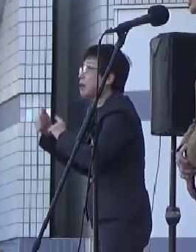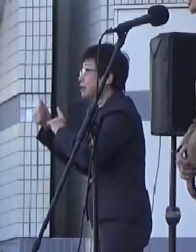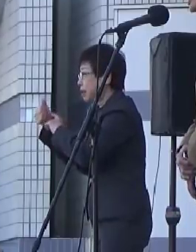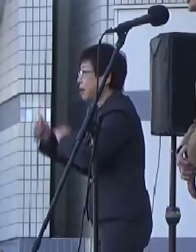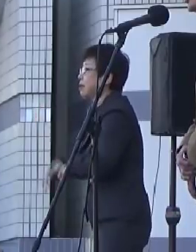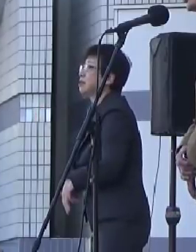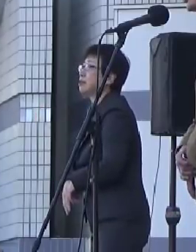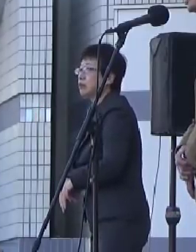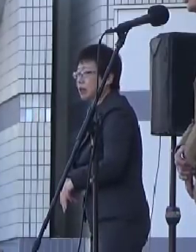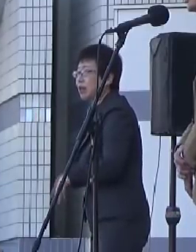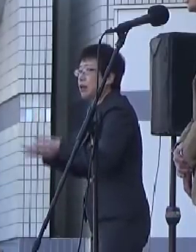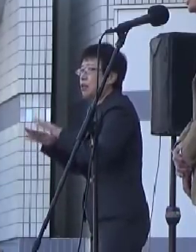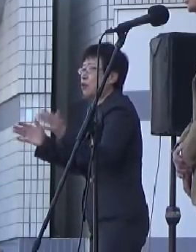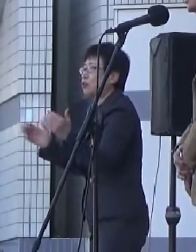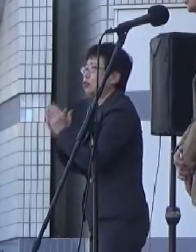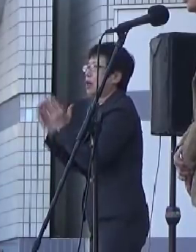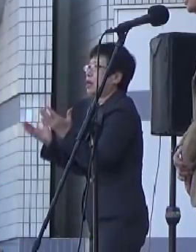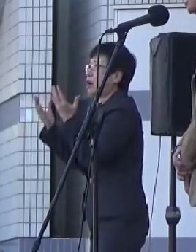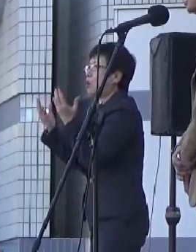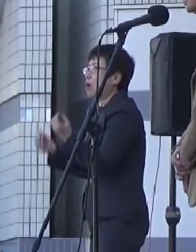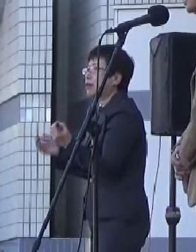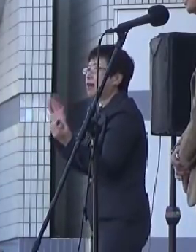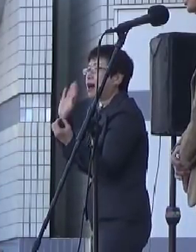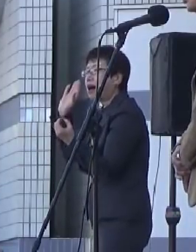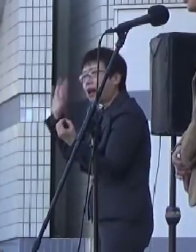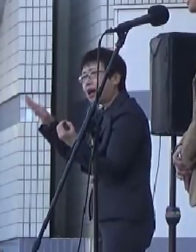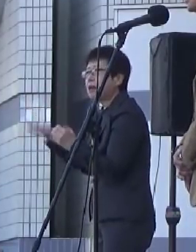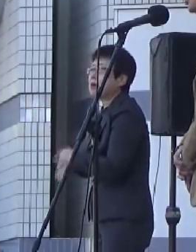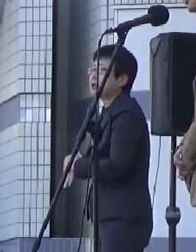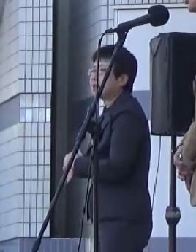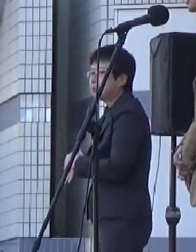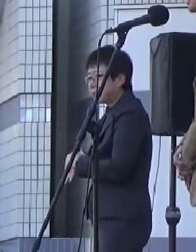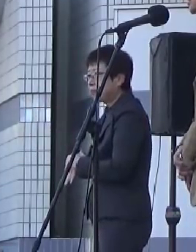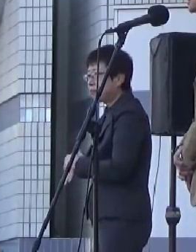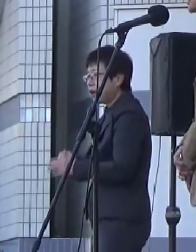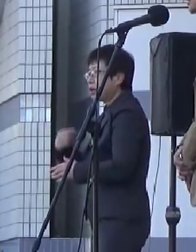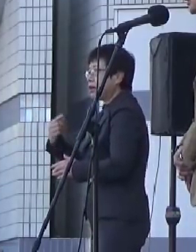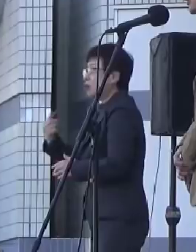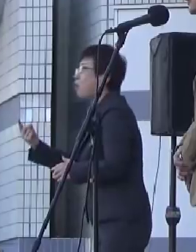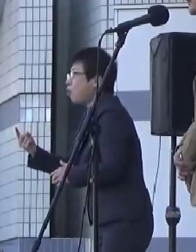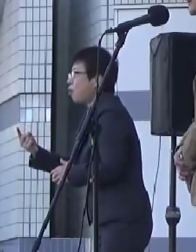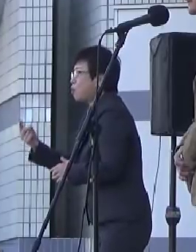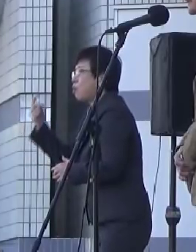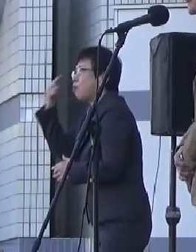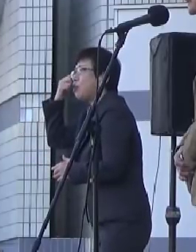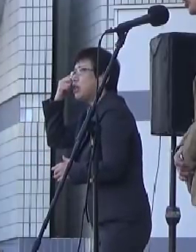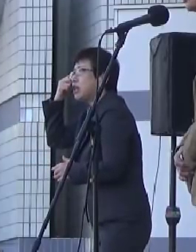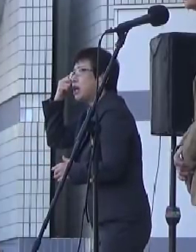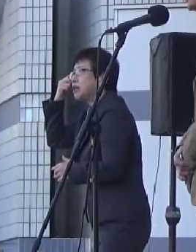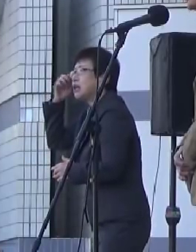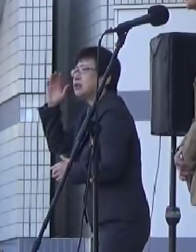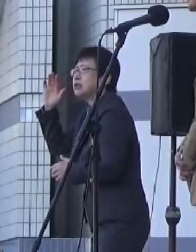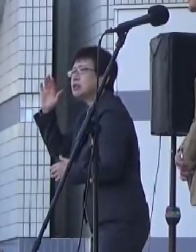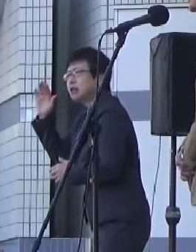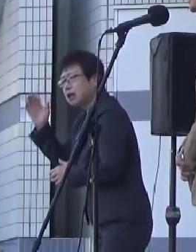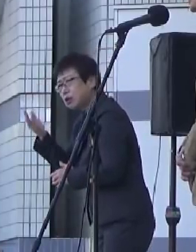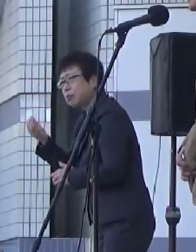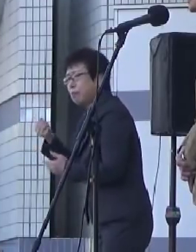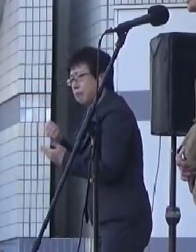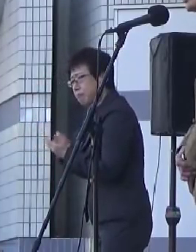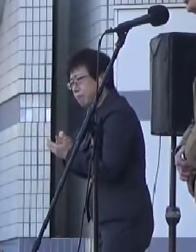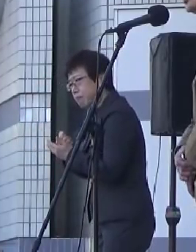てまあ今日集会が終わったらまた、お見舞いに行こうと思っていたんですけど、こういうふうな形